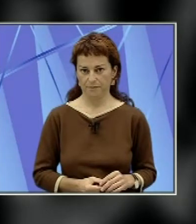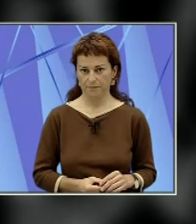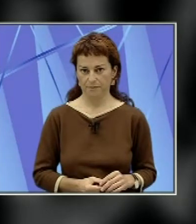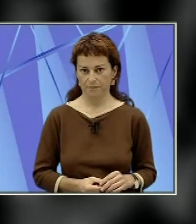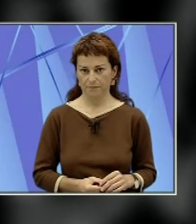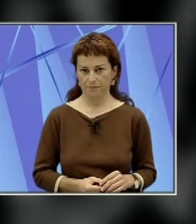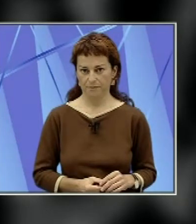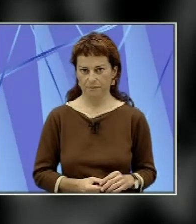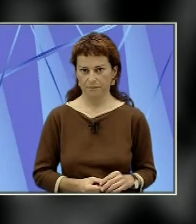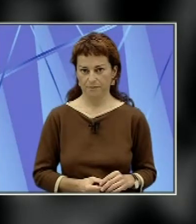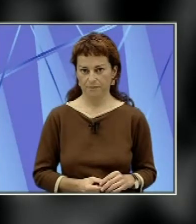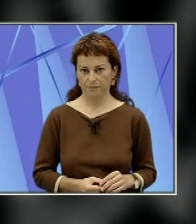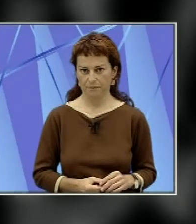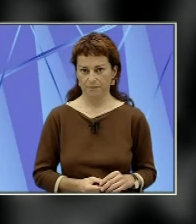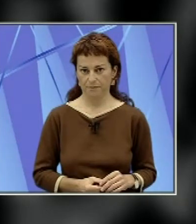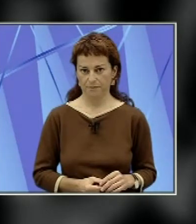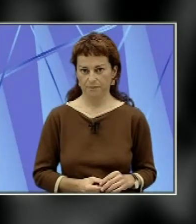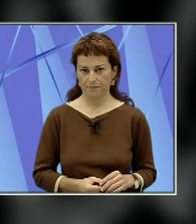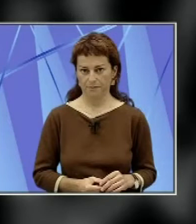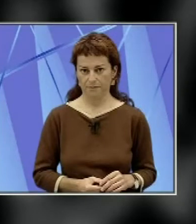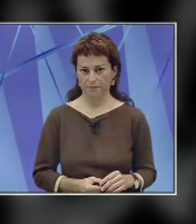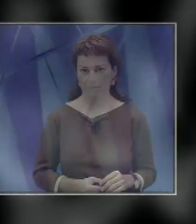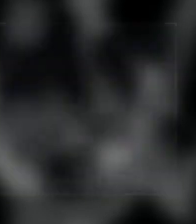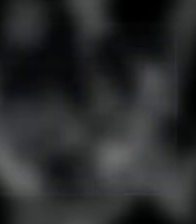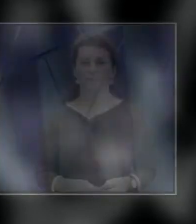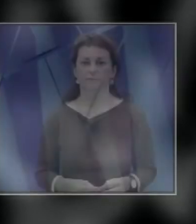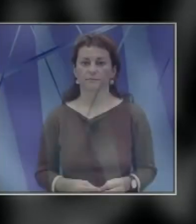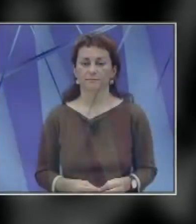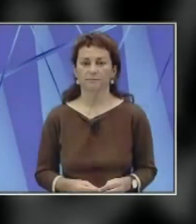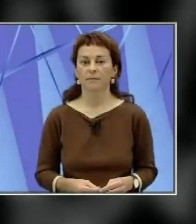Ez dugu guregatik egiten, zuregatik baino.